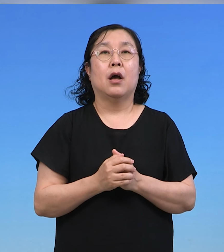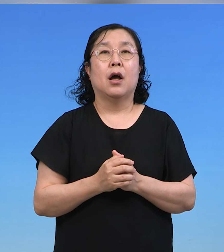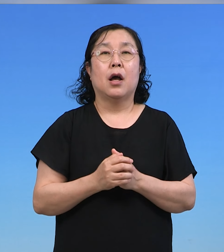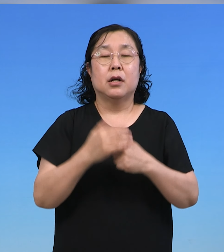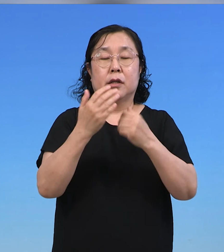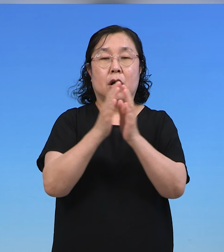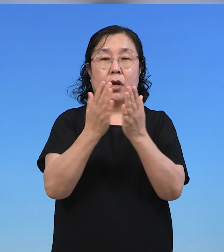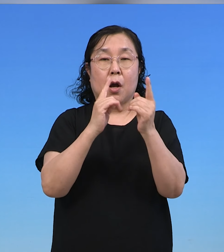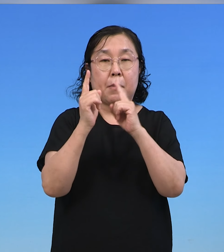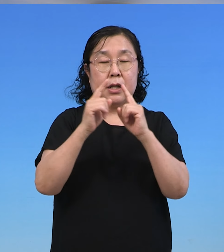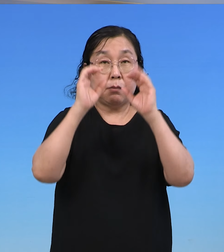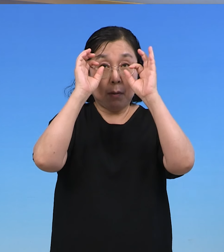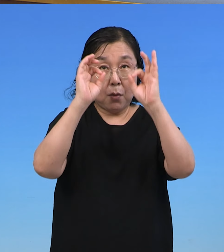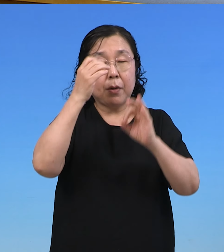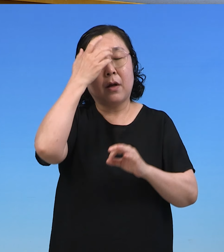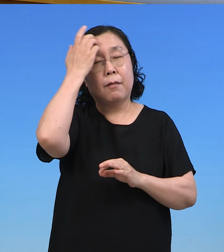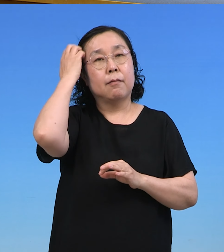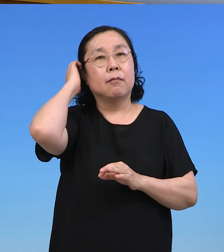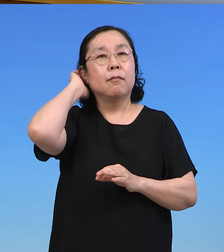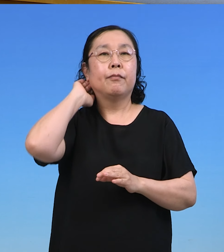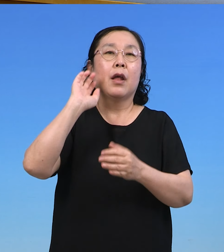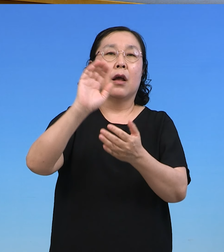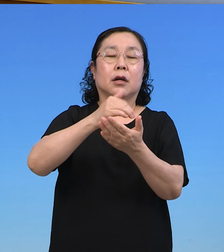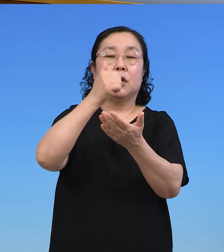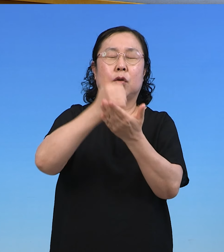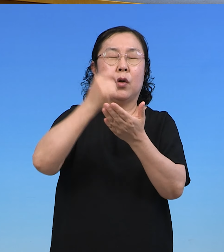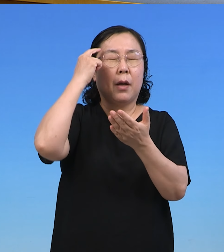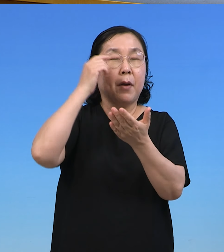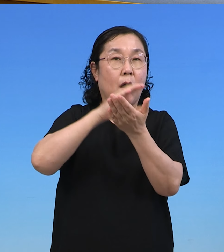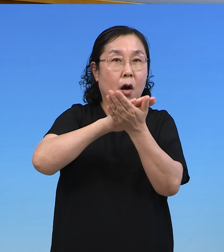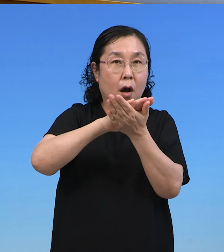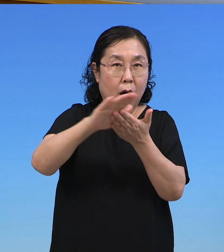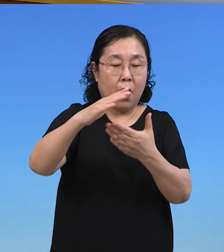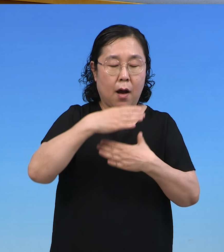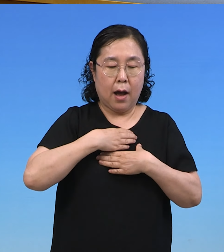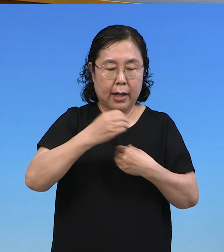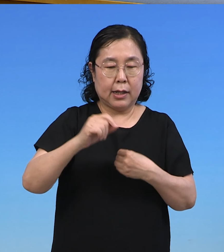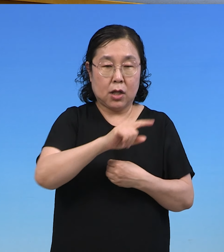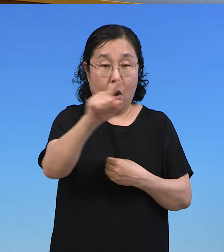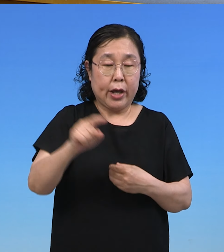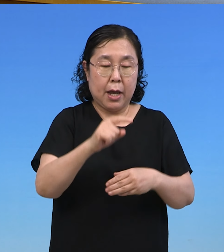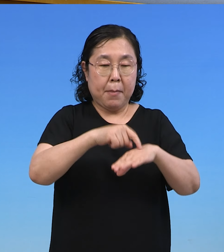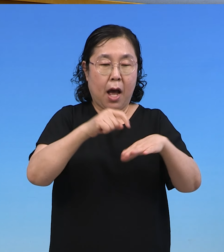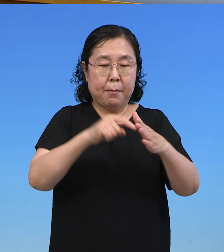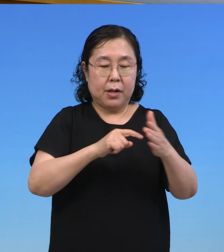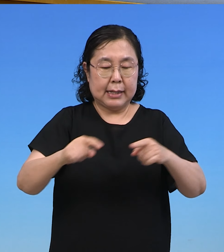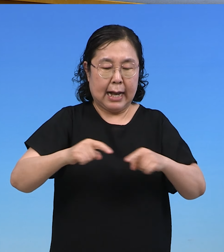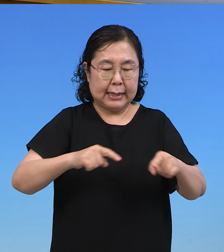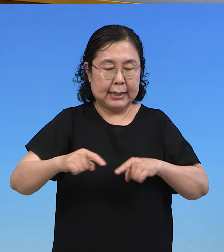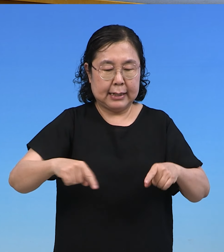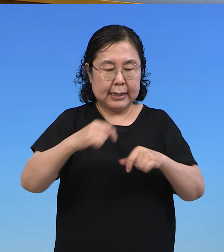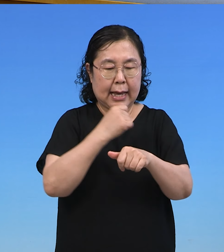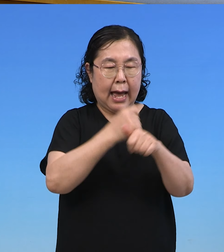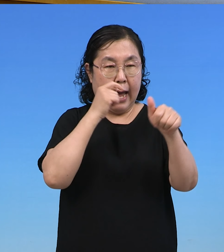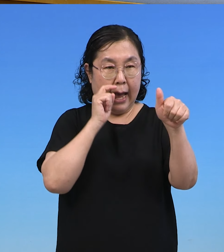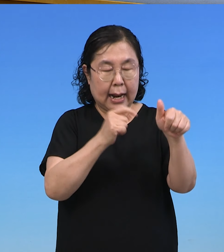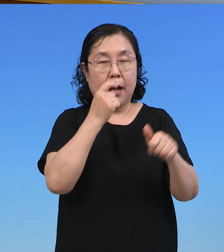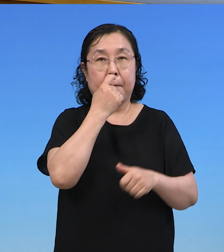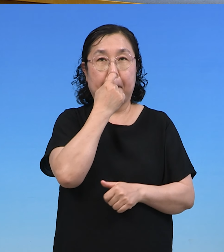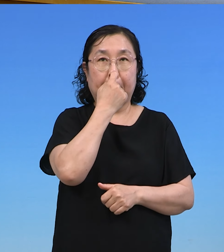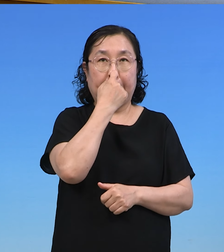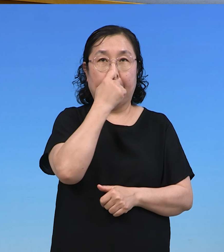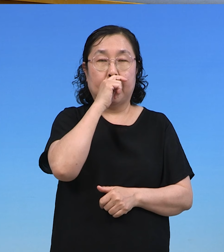본문 골로새서 3장 15절을 보십시오. 그리스도의 평강이 너희 마음을 주장하게 하라. 뭐 어떤 상황에